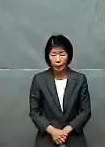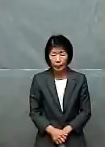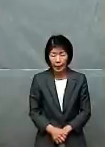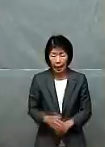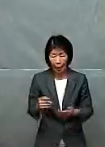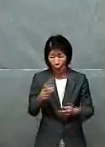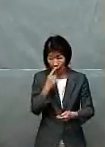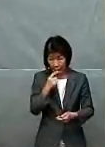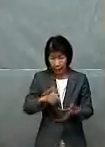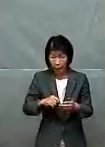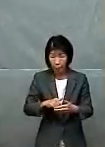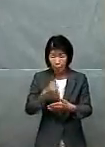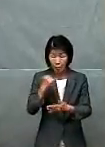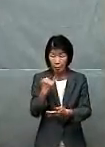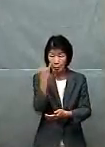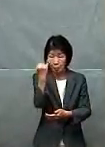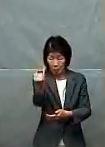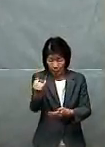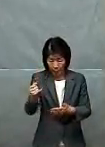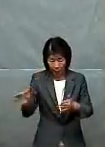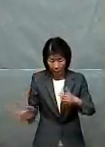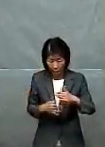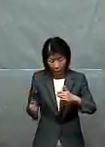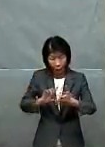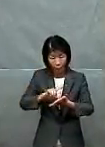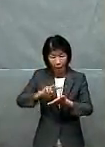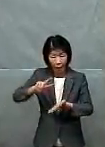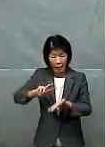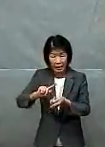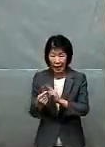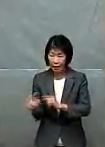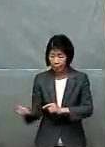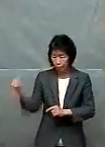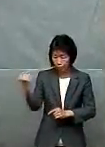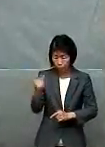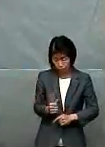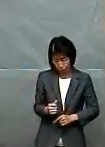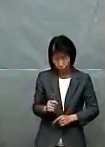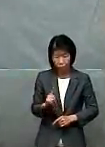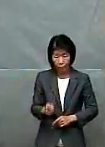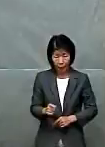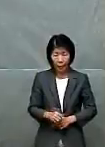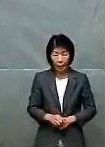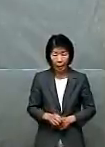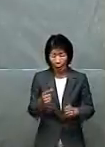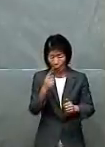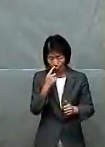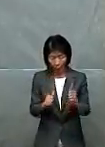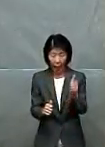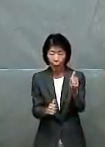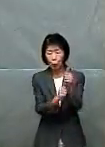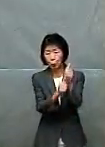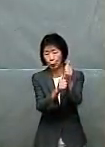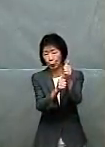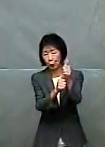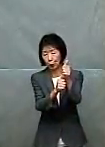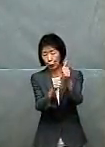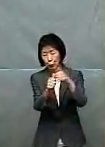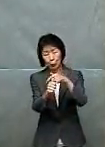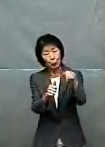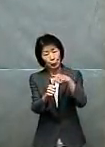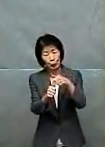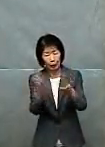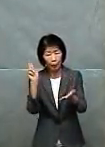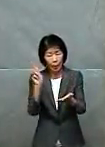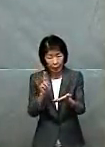務代理者というのはもう私の念頭ではもう副知事というふうに決めておりますので